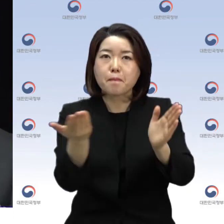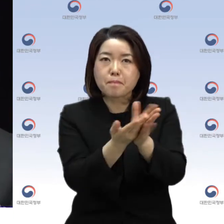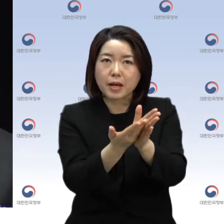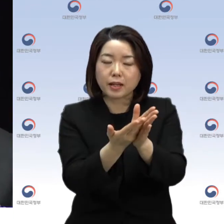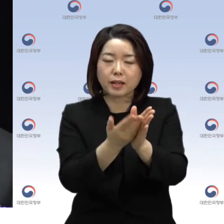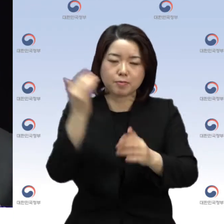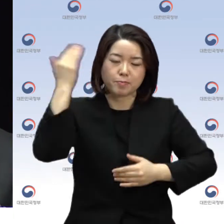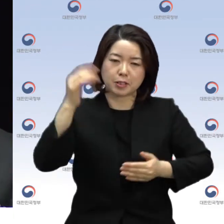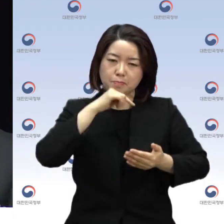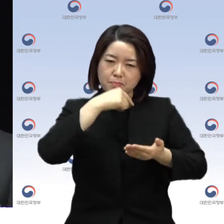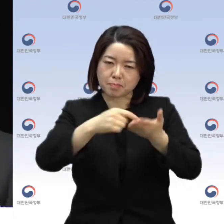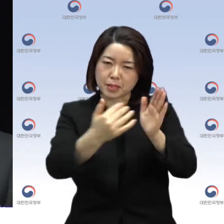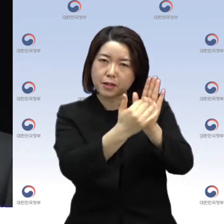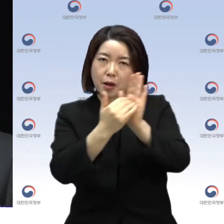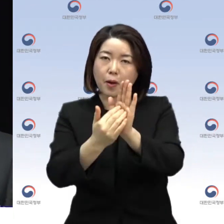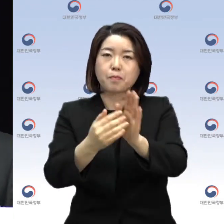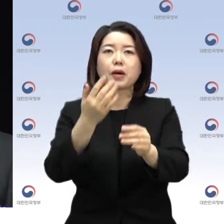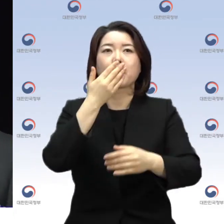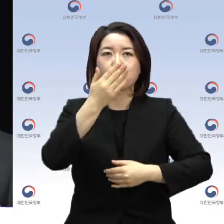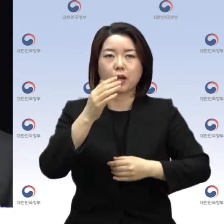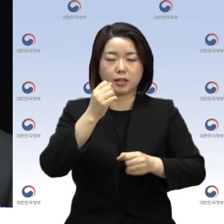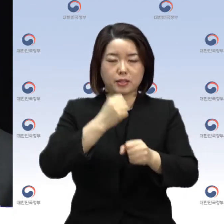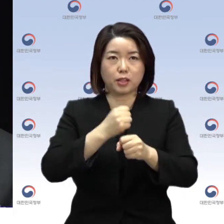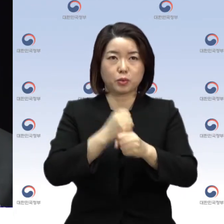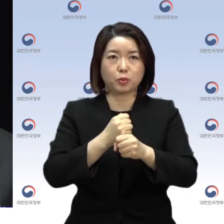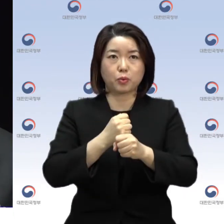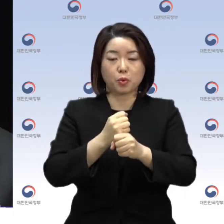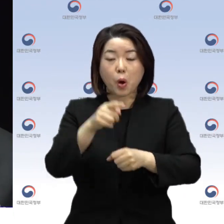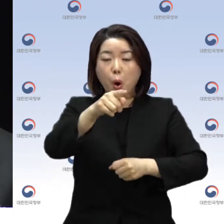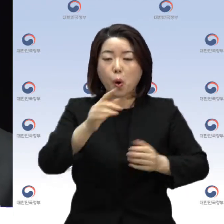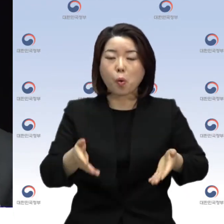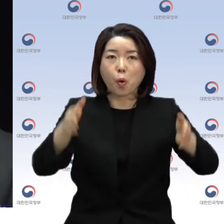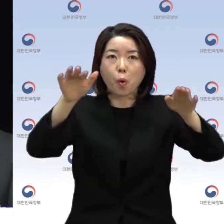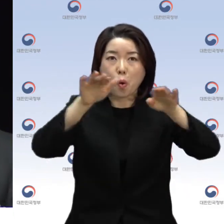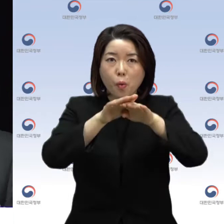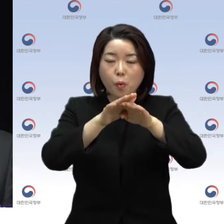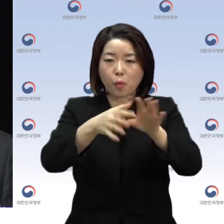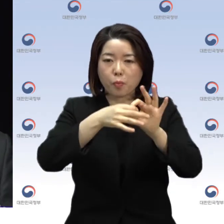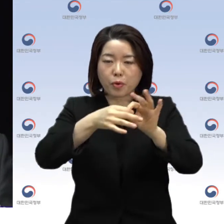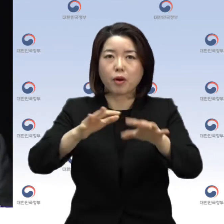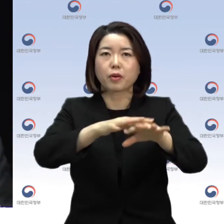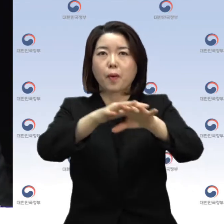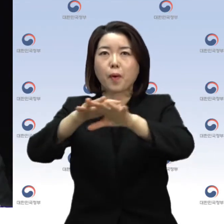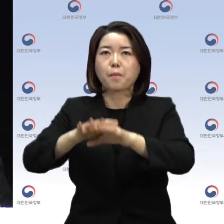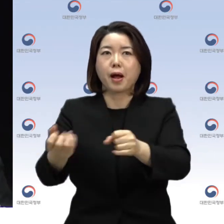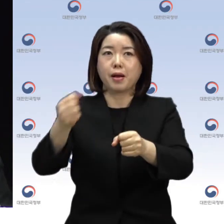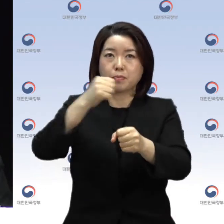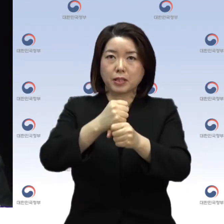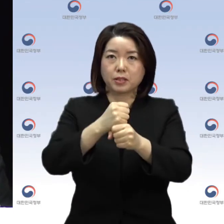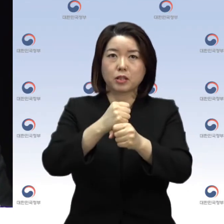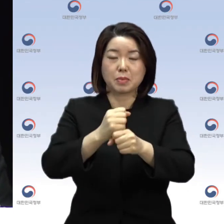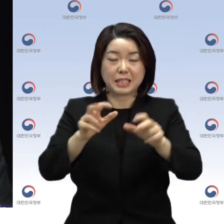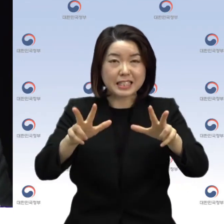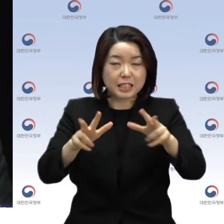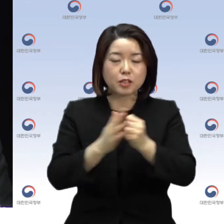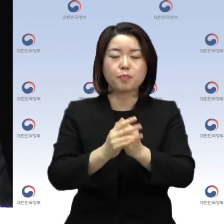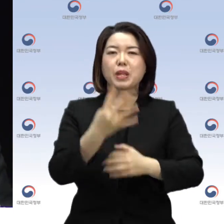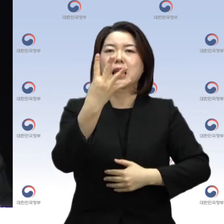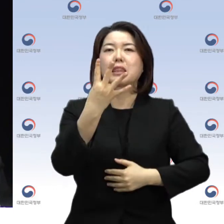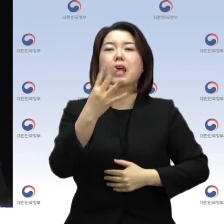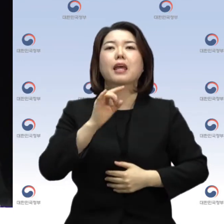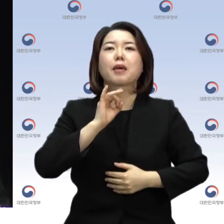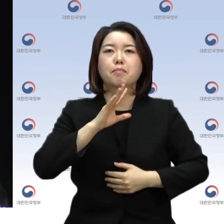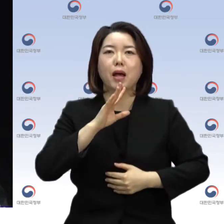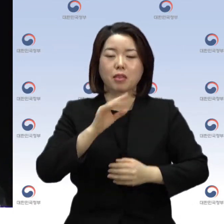대응이 가능하도록 제외 공간 간 연결망을 구축하는 한편 현재 4개소밖에 없는 저작권